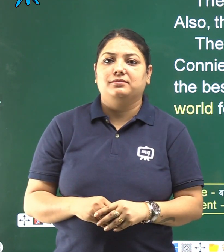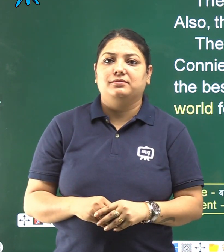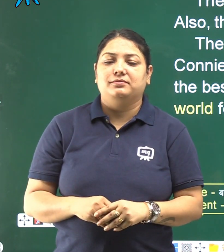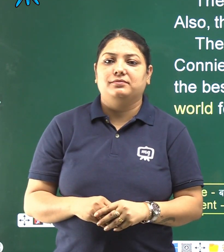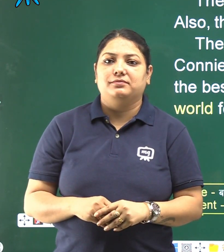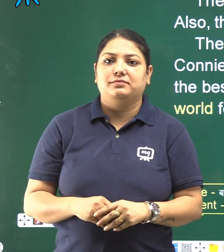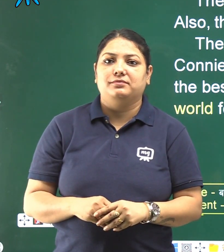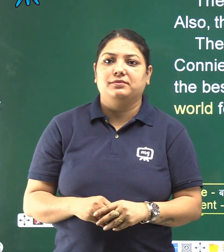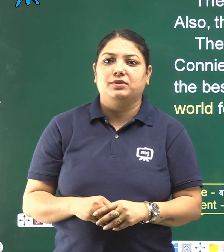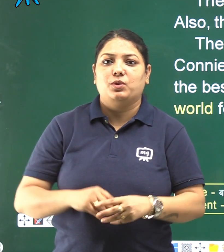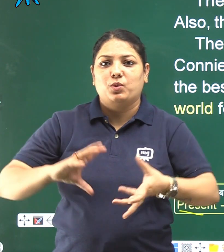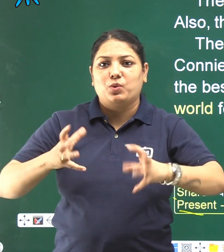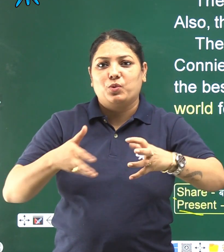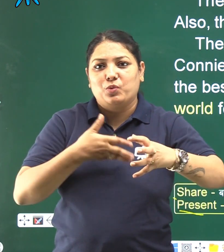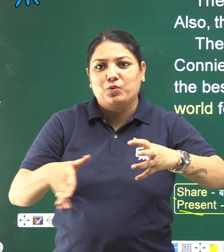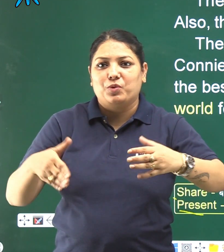और फुटबॉल मैच भी खेले।